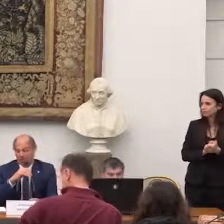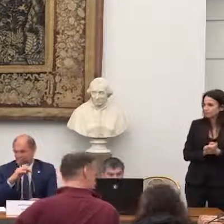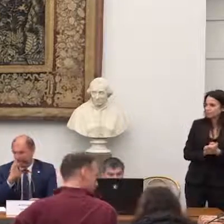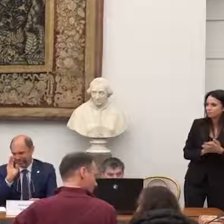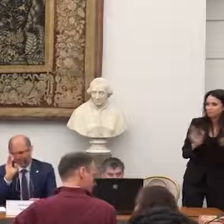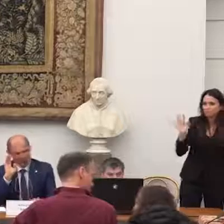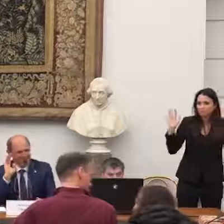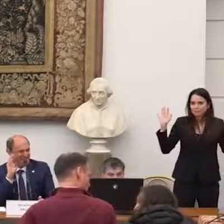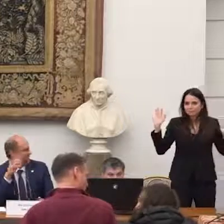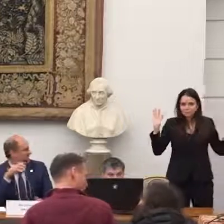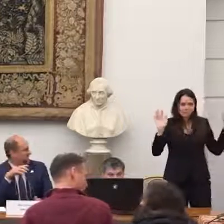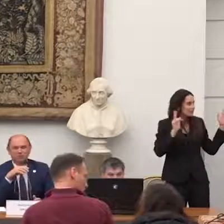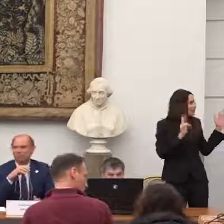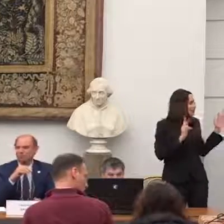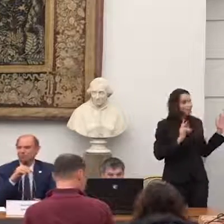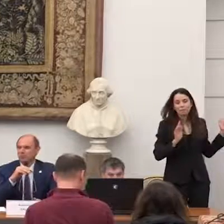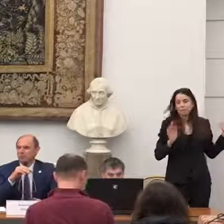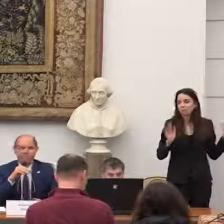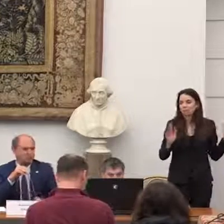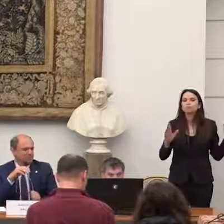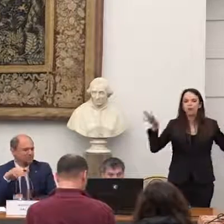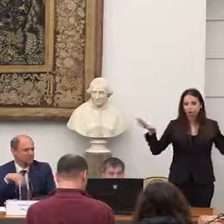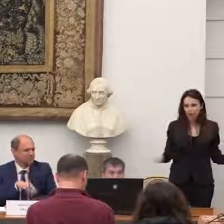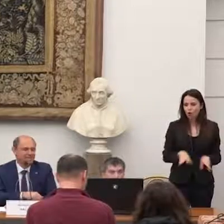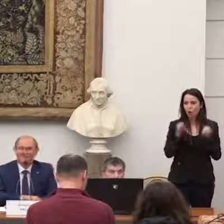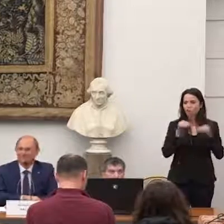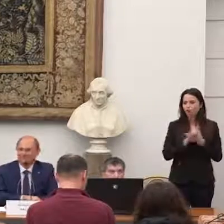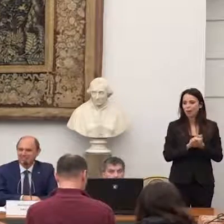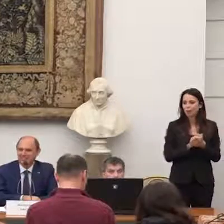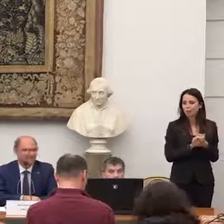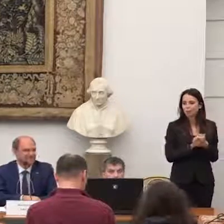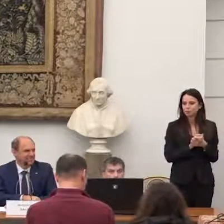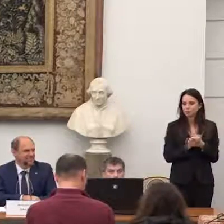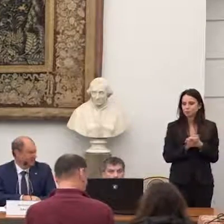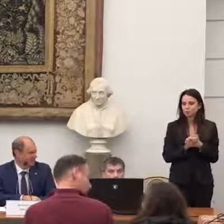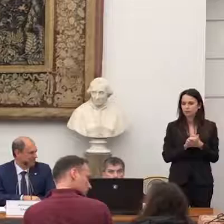rassegnati. Mai, mai. Detto questo cominciamo, appena